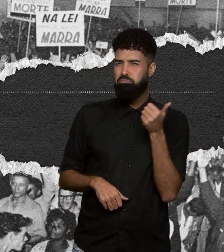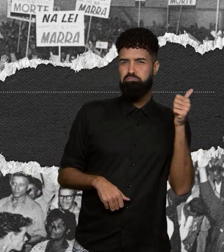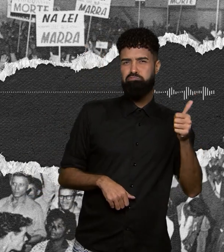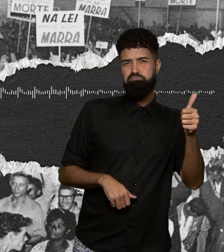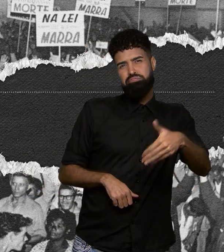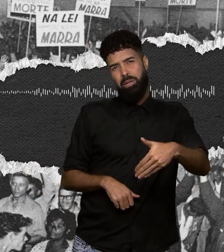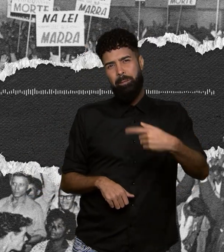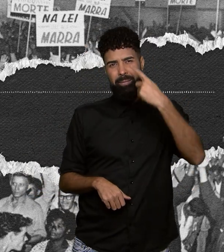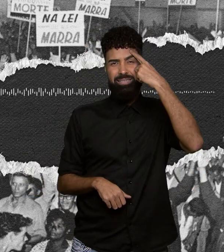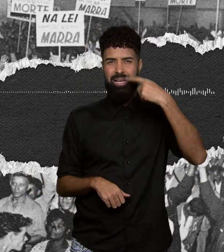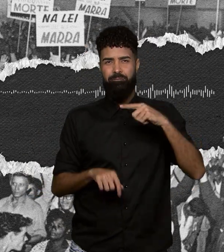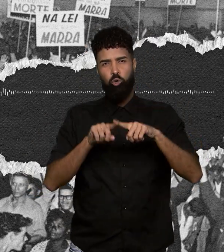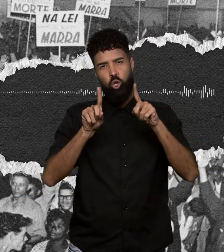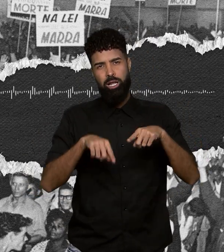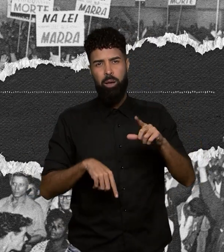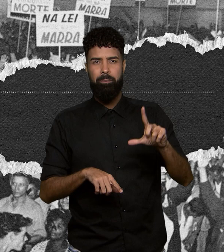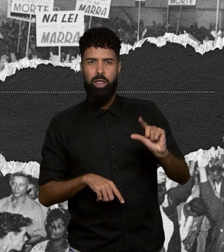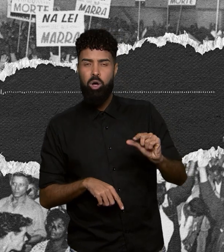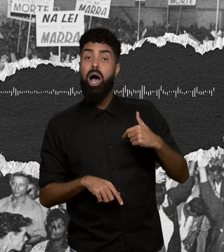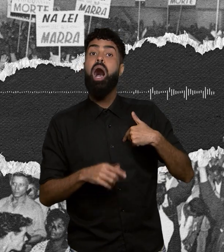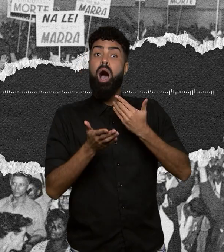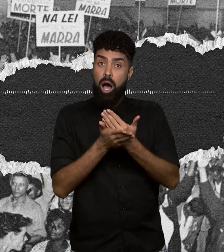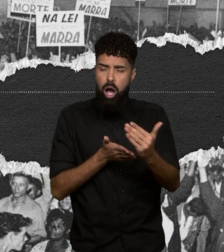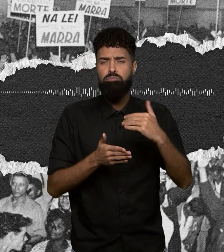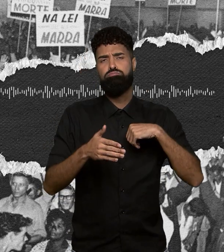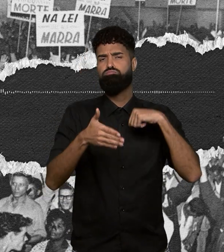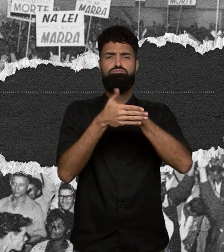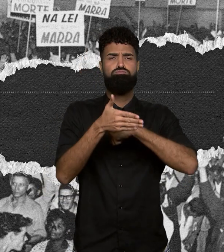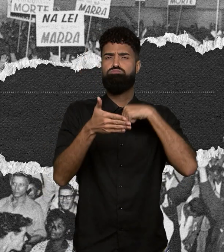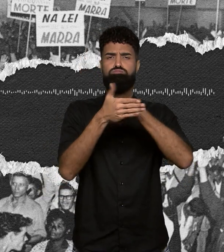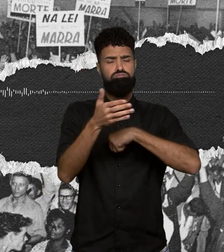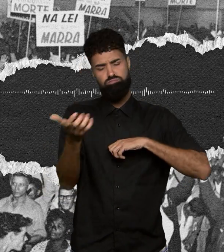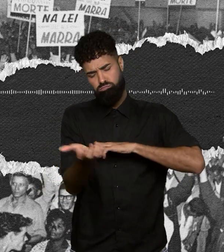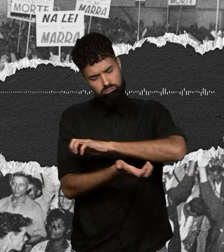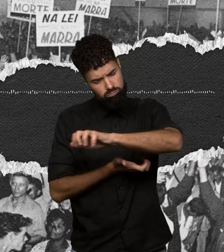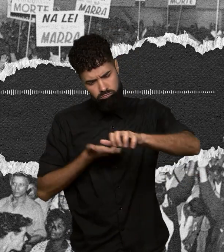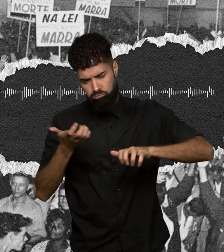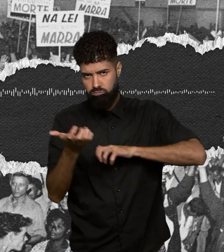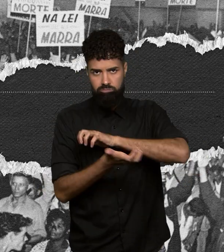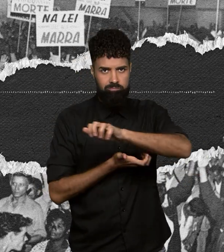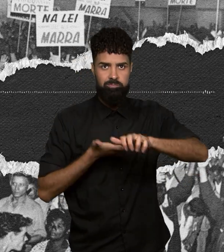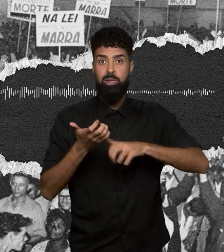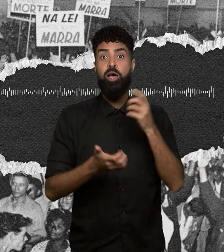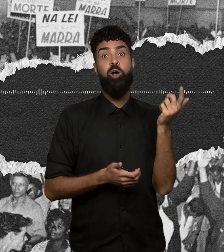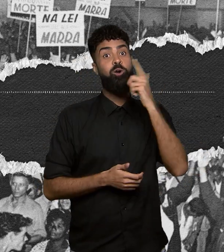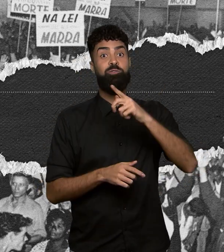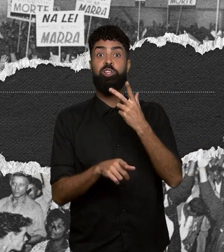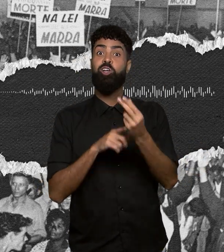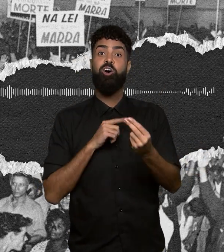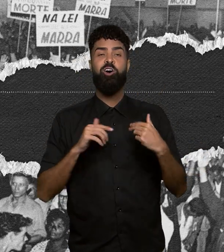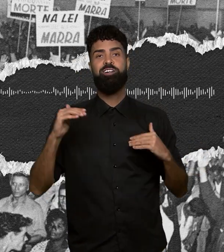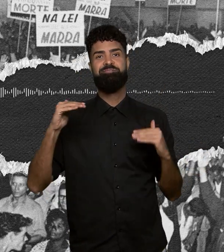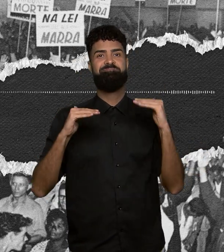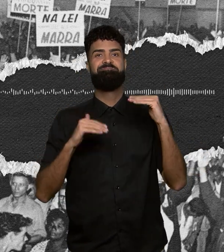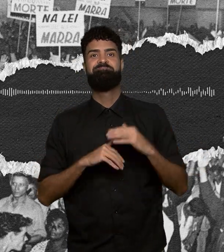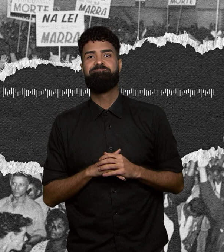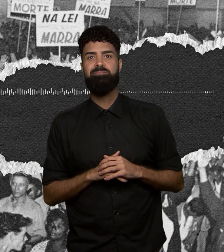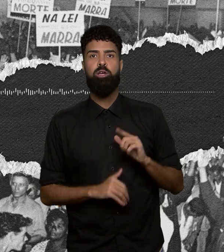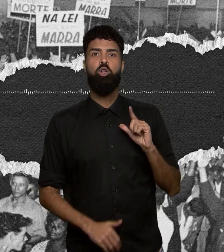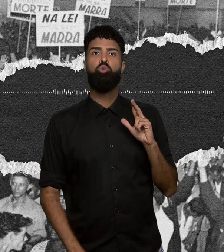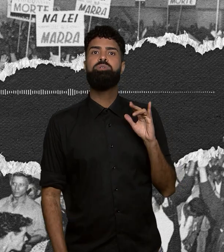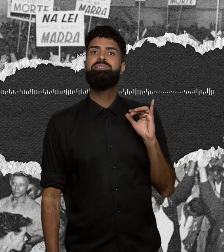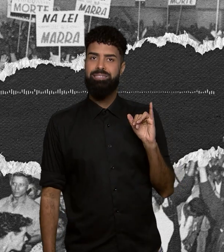Petrobras Então esse foi o primeiro grande enfrentamento que houve e conseguimos sair vitoriosos Luci prown